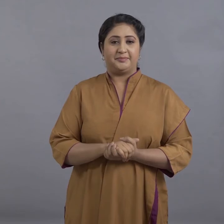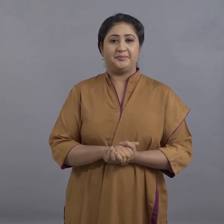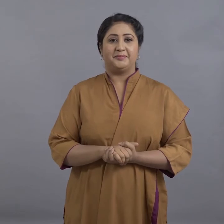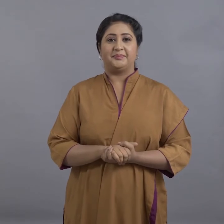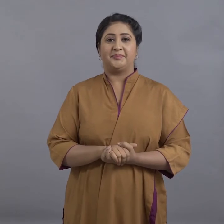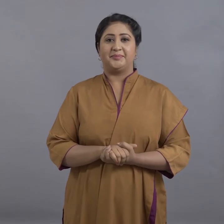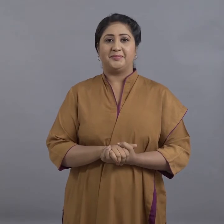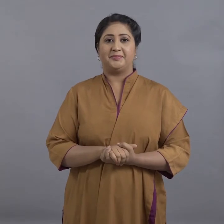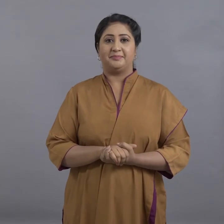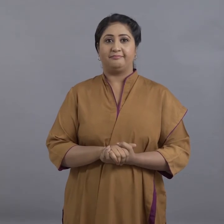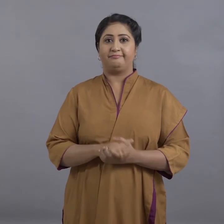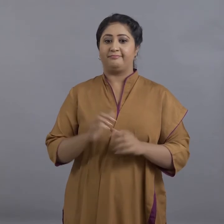कमरा,